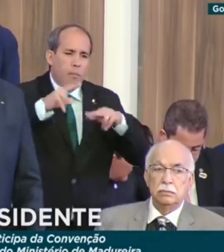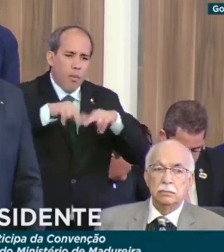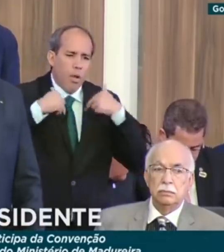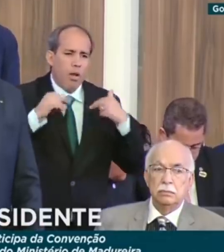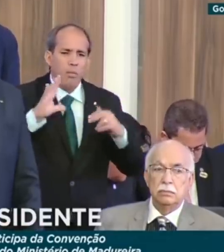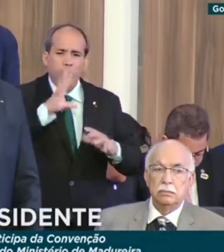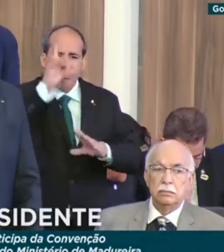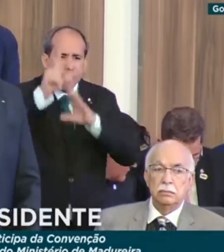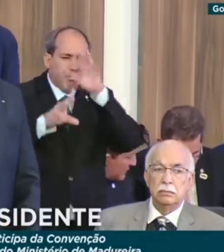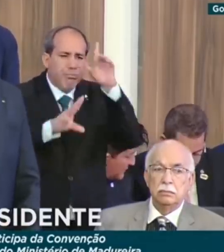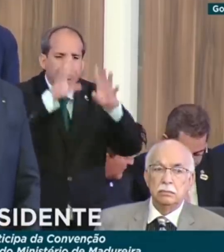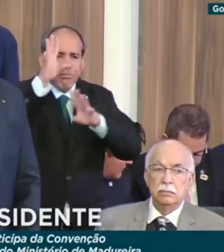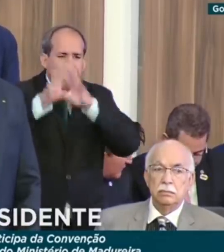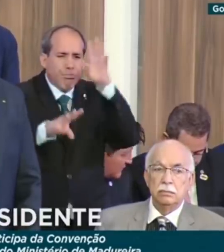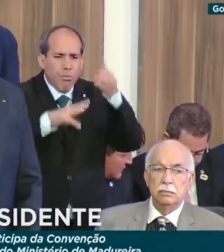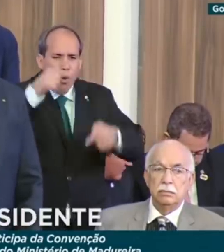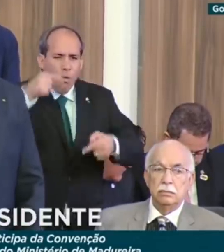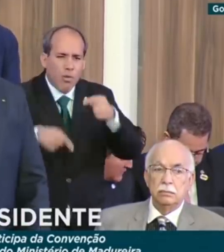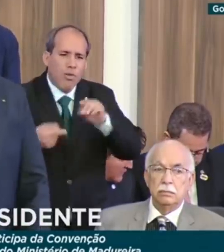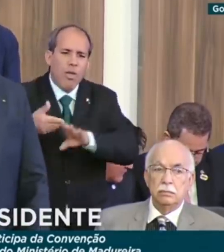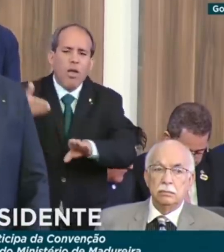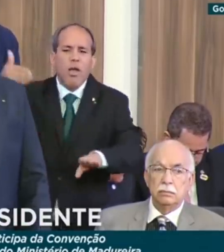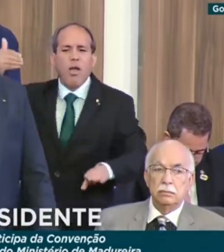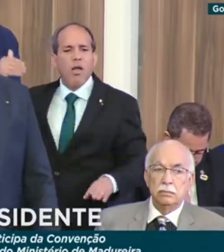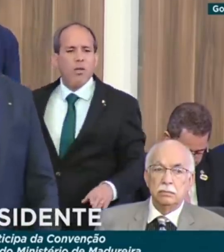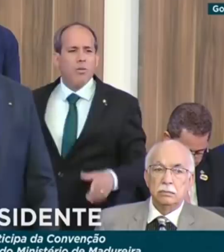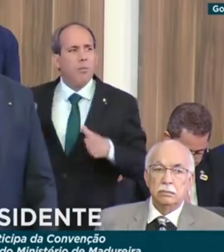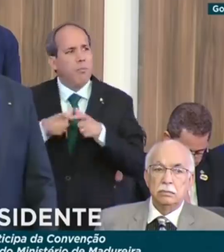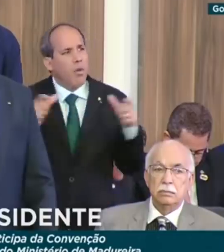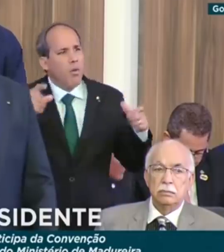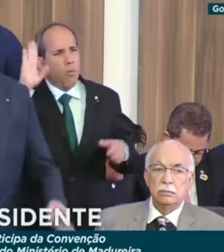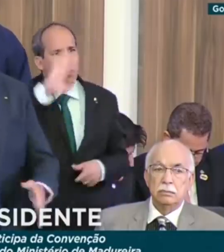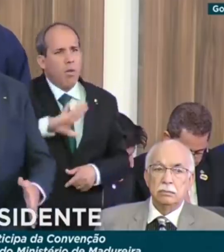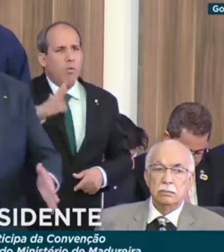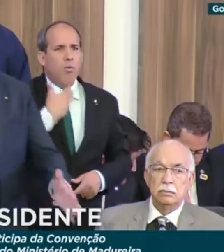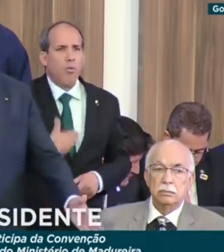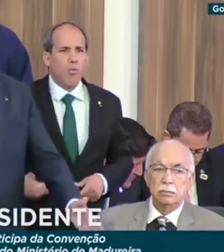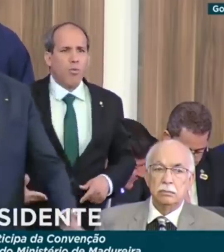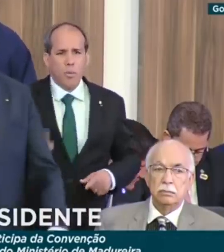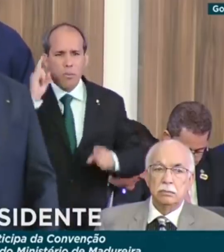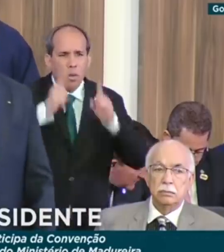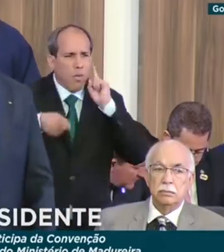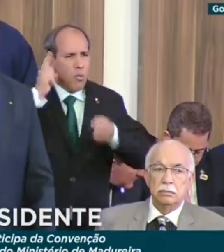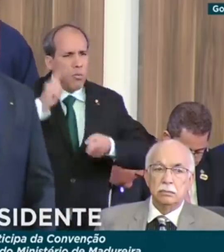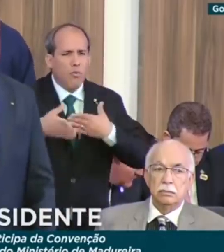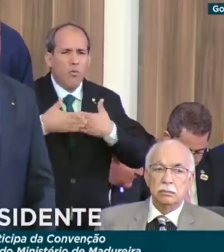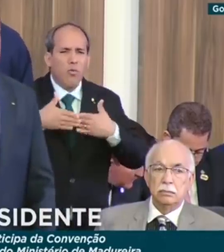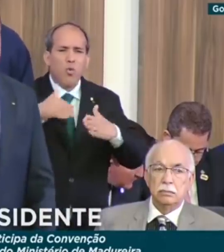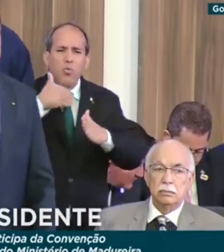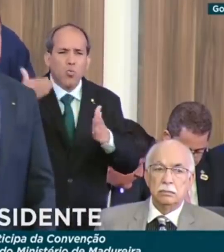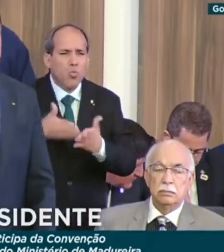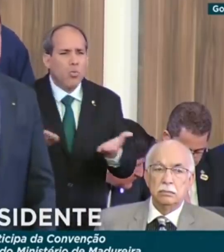pelo Brasil, por parte de governadores, fechando tudo, inclusive igrejas.